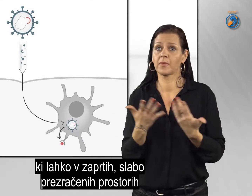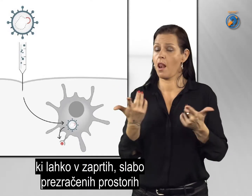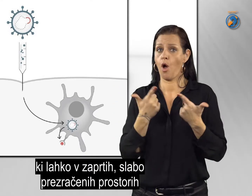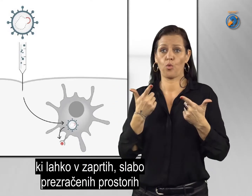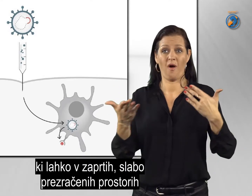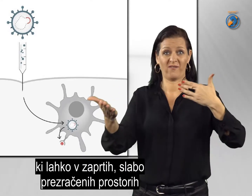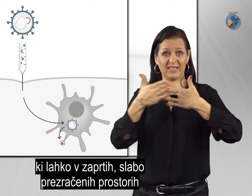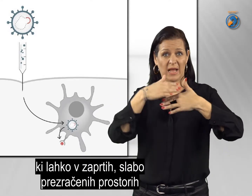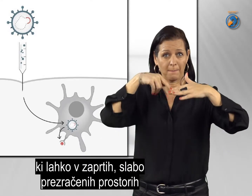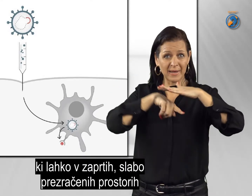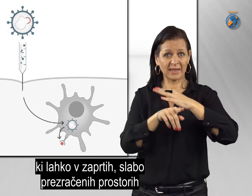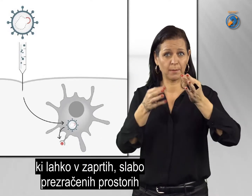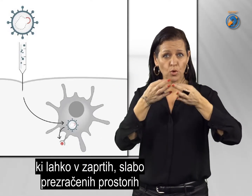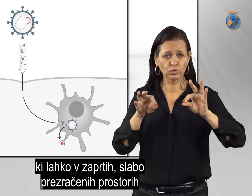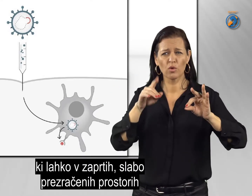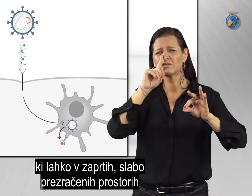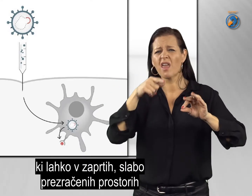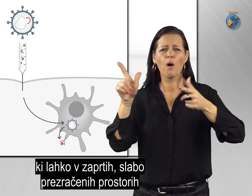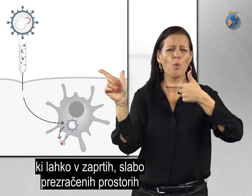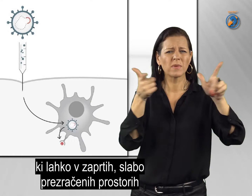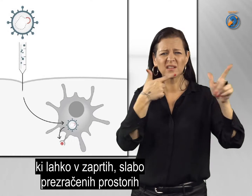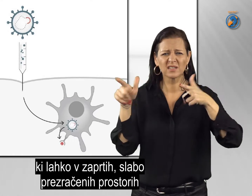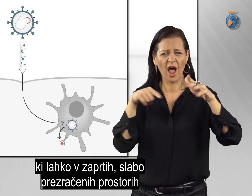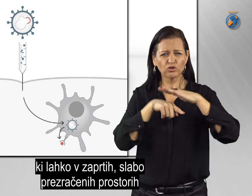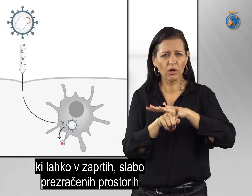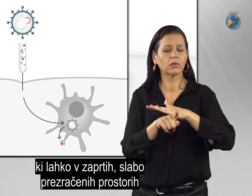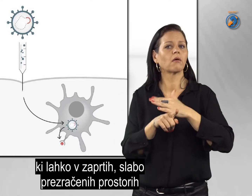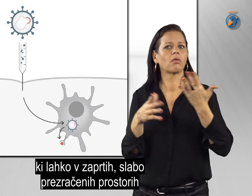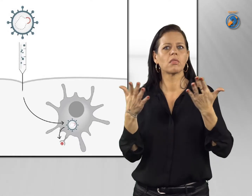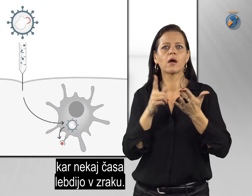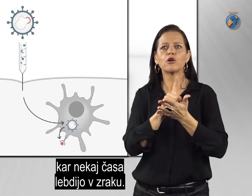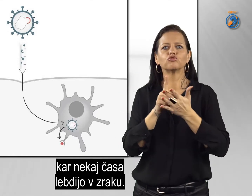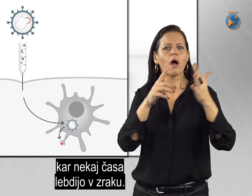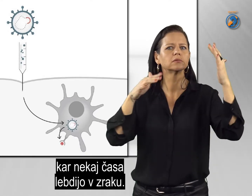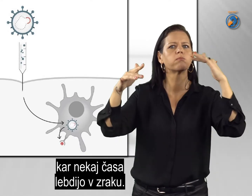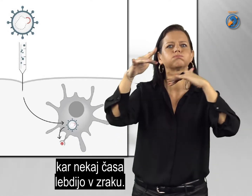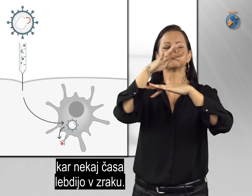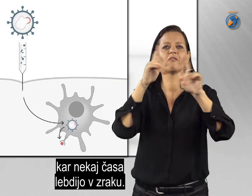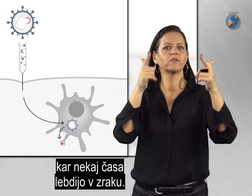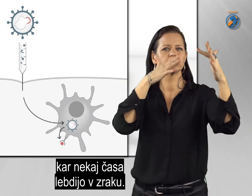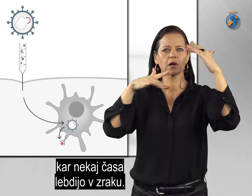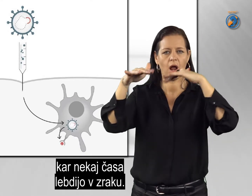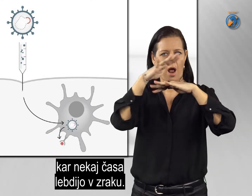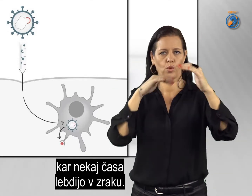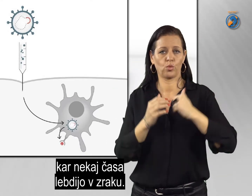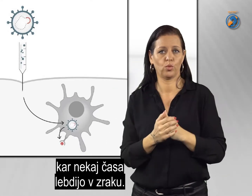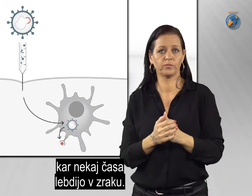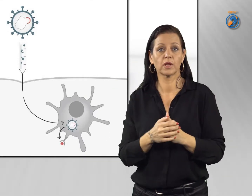ki lahko v zaprtih, slabo prezračenih prostorih kar nekaj časa lebdijo v zraku.